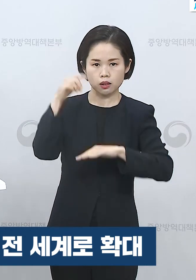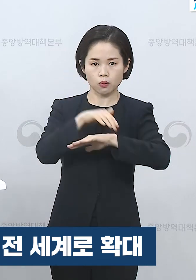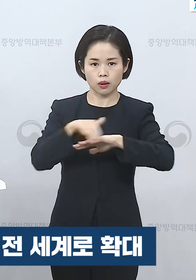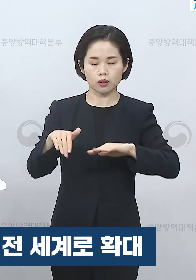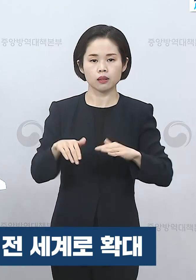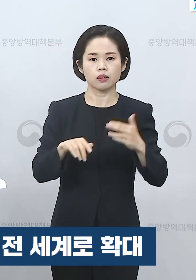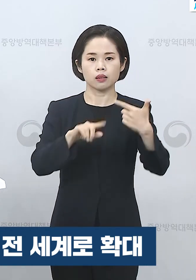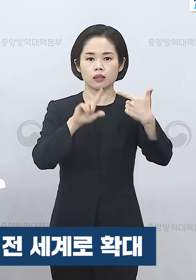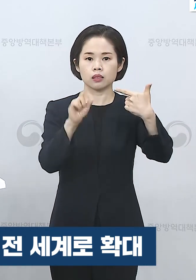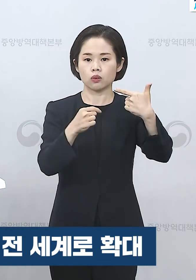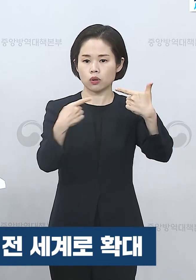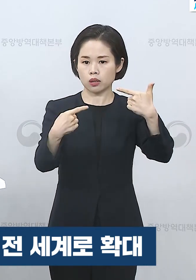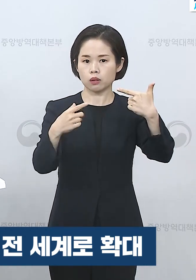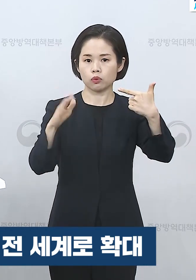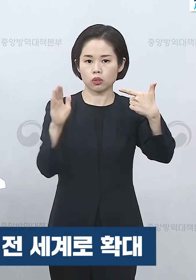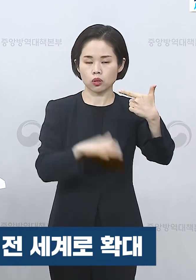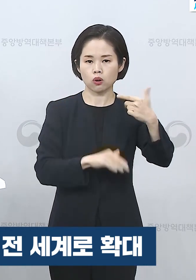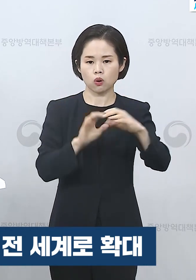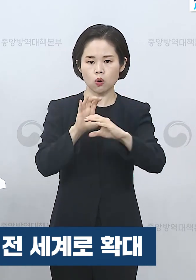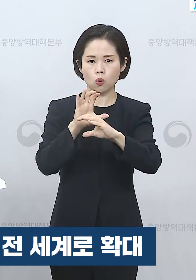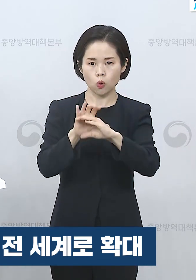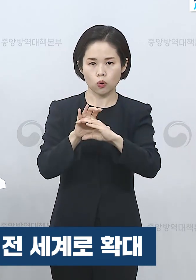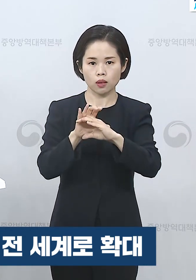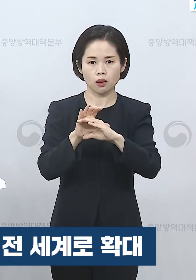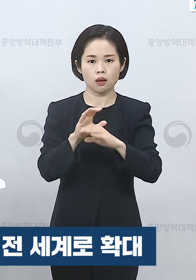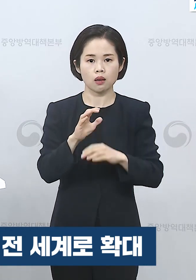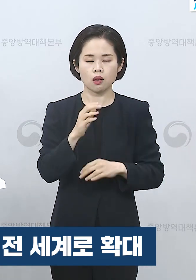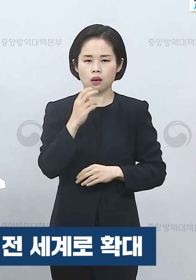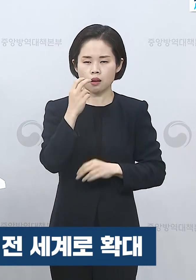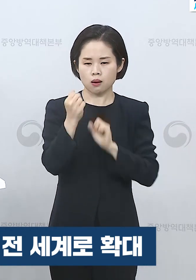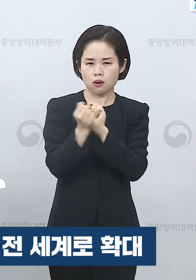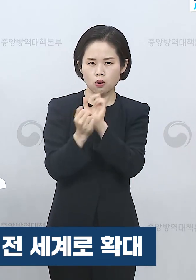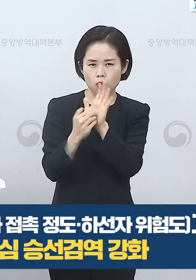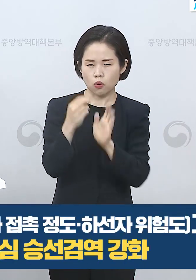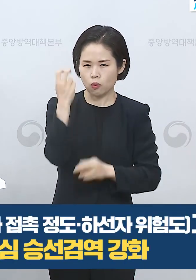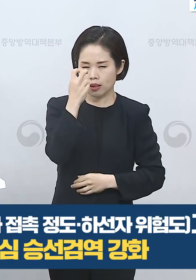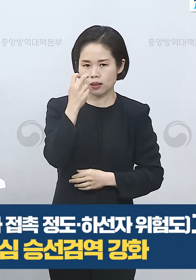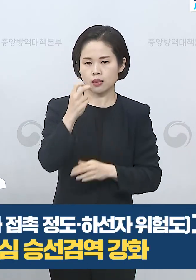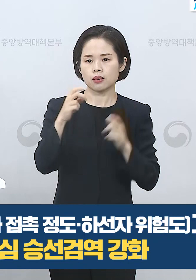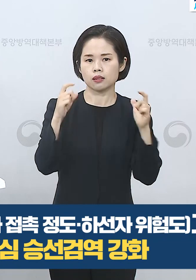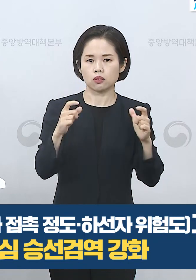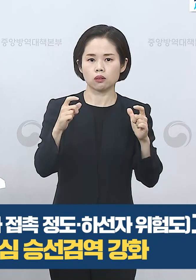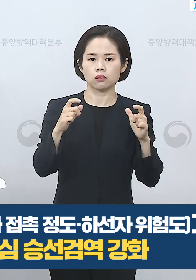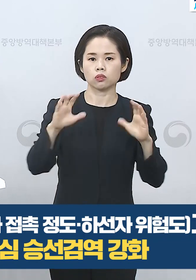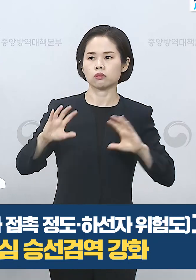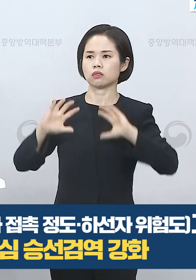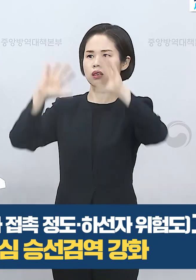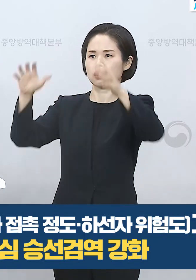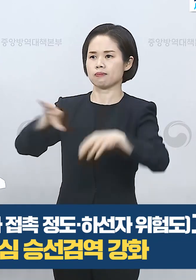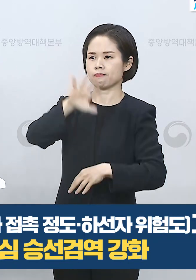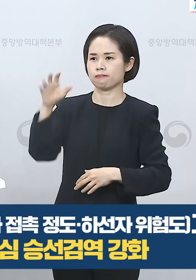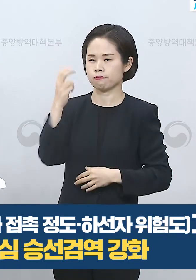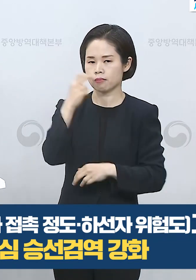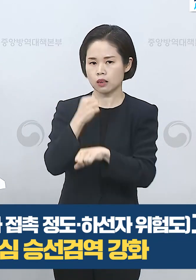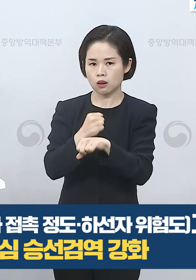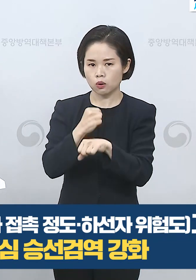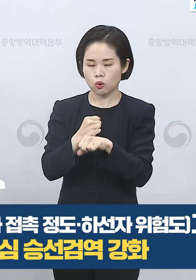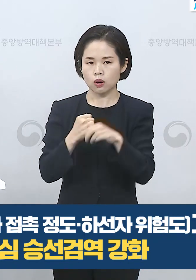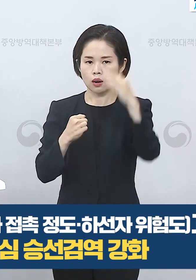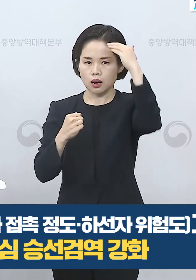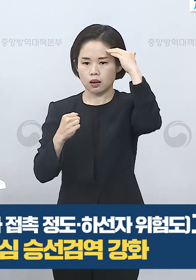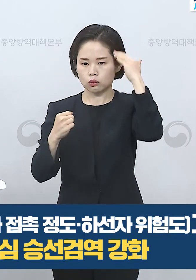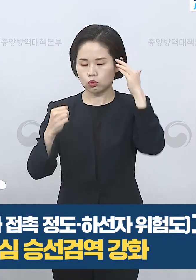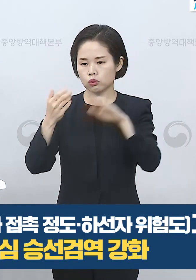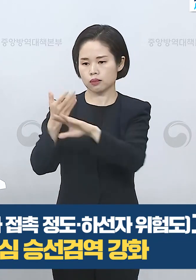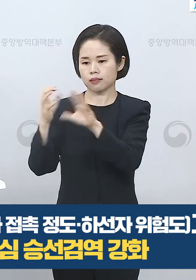1일부터 코로나19의 검역관리 지역을 전 세계로 확대하는 한편 모든 입항 선박에 대해서는